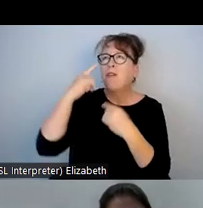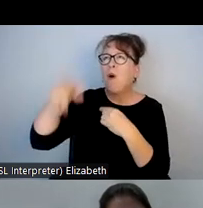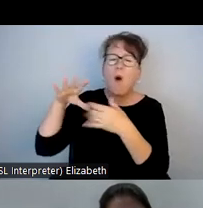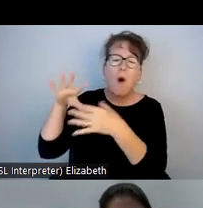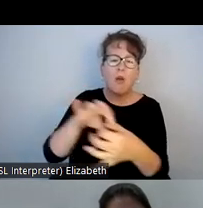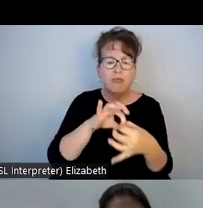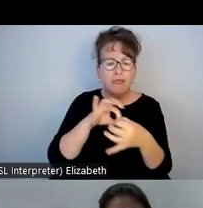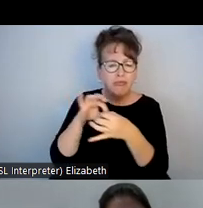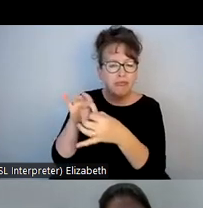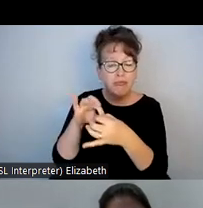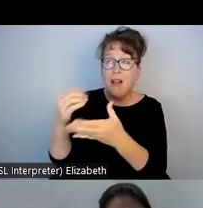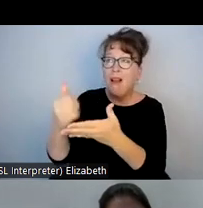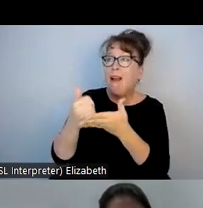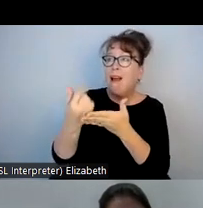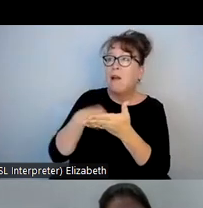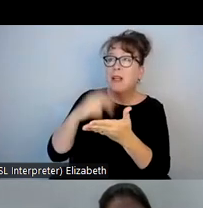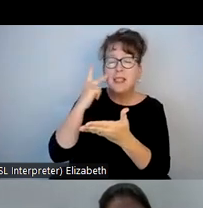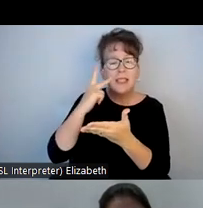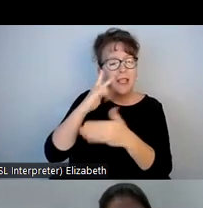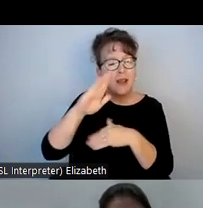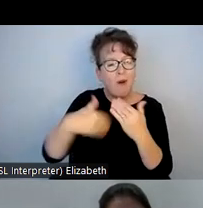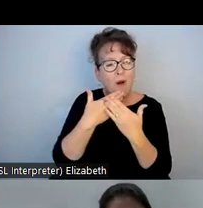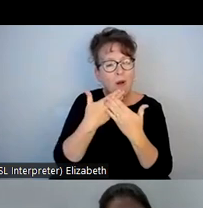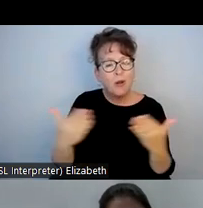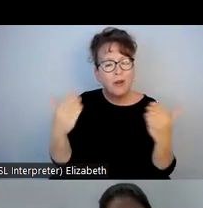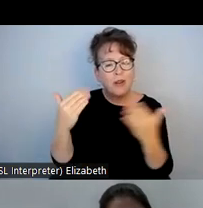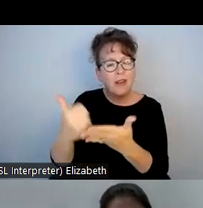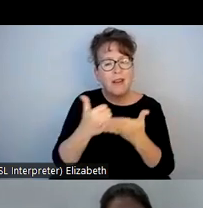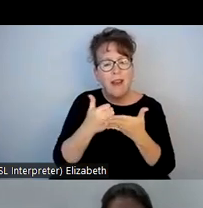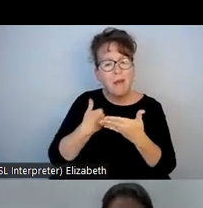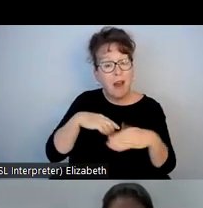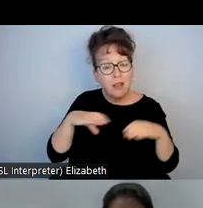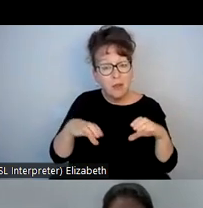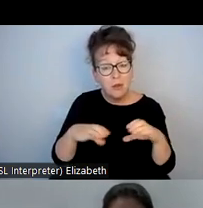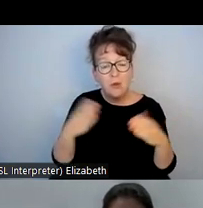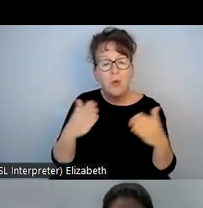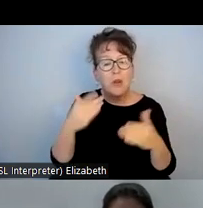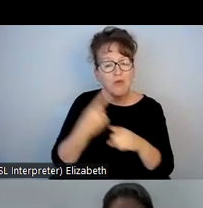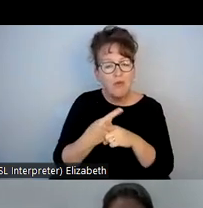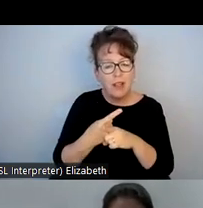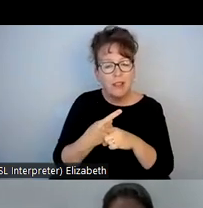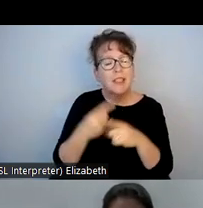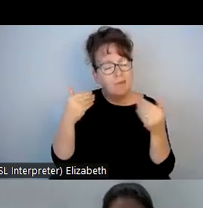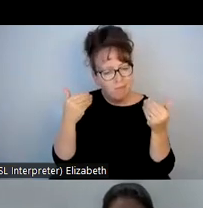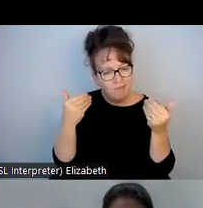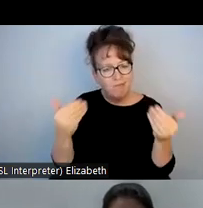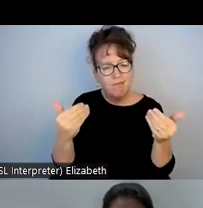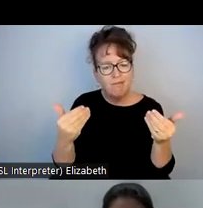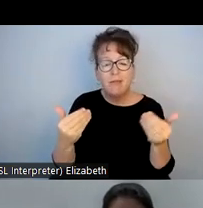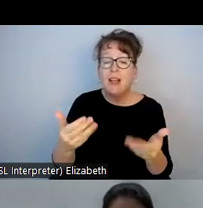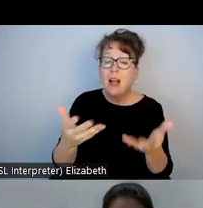Les agradecemos por todas nuestras relaciones Ayúdanos a ver todo lo que es bueno y únos a hacer solo lo que